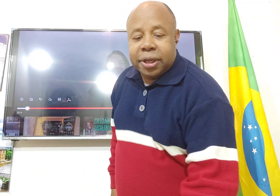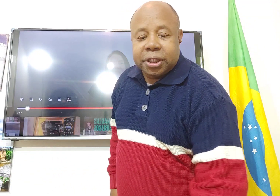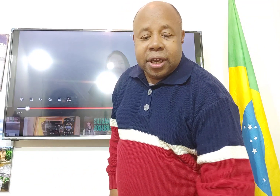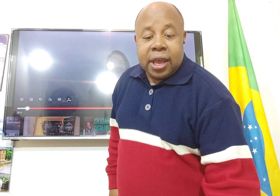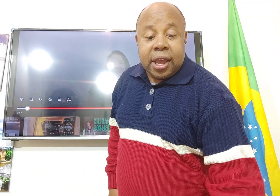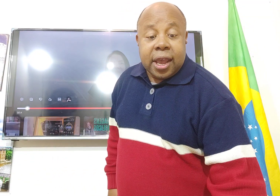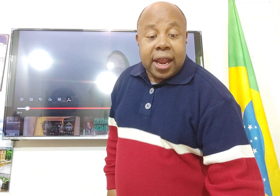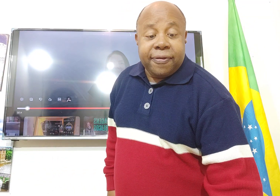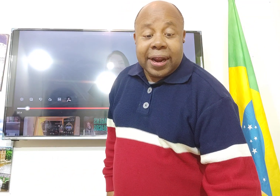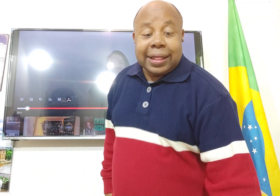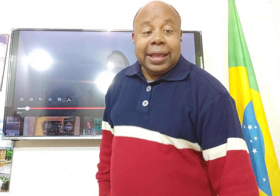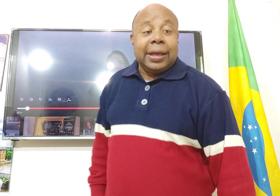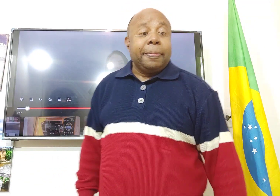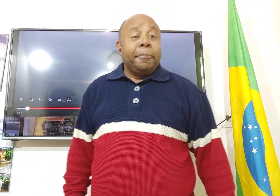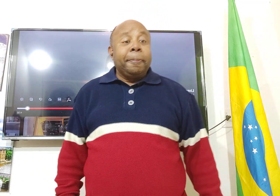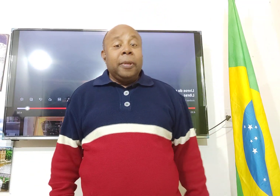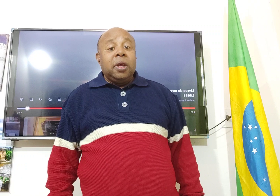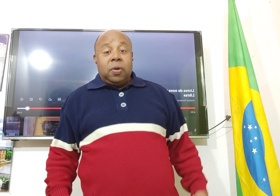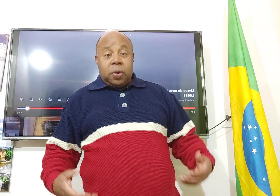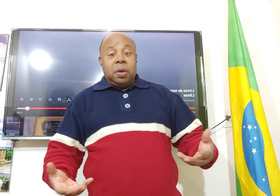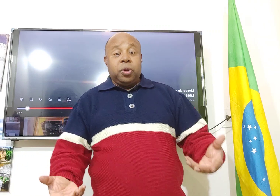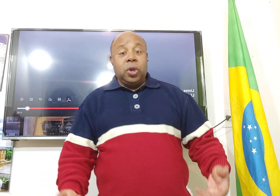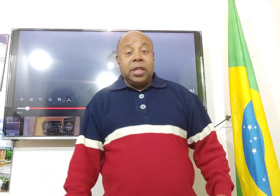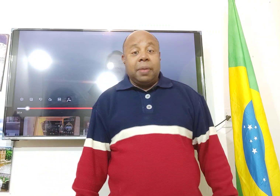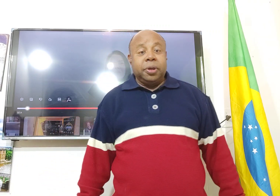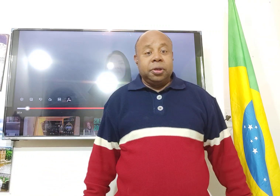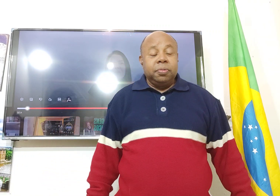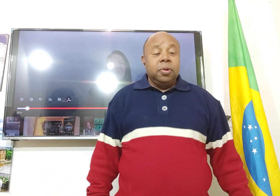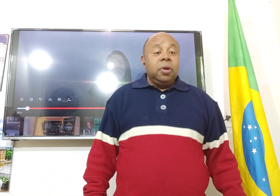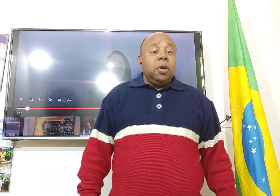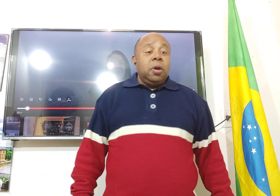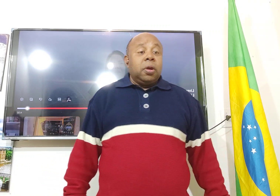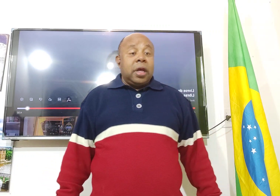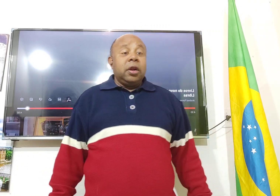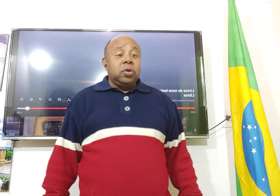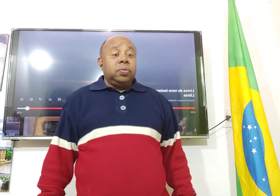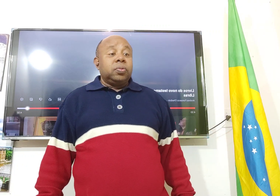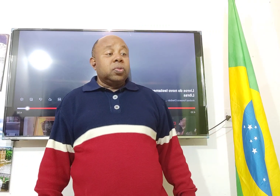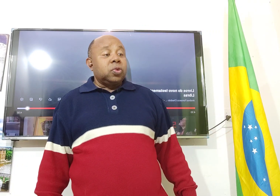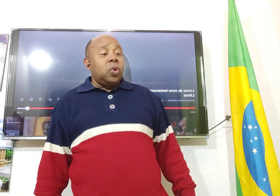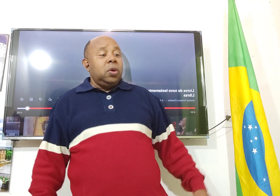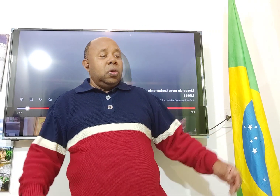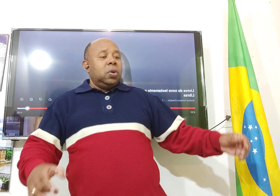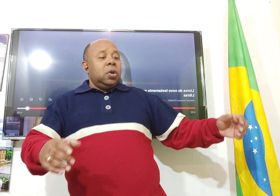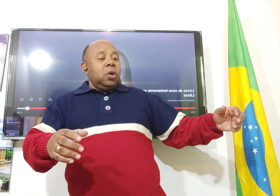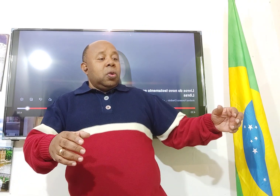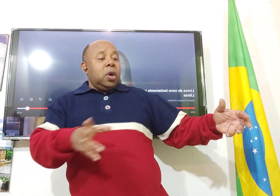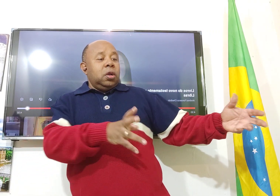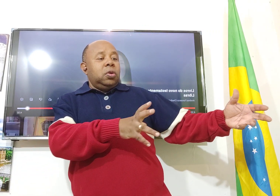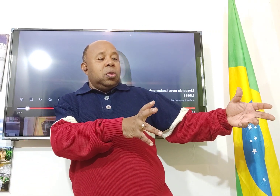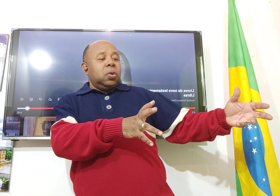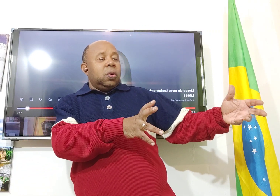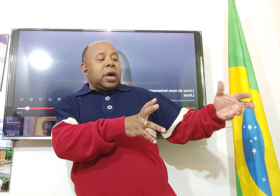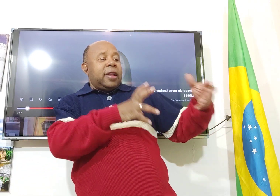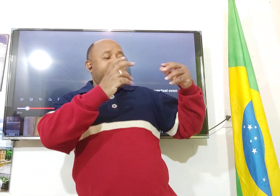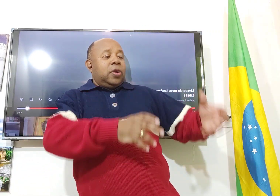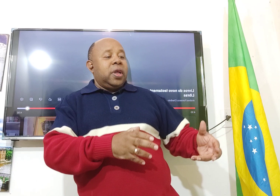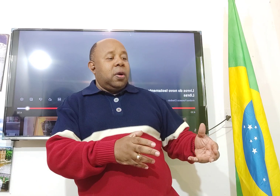intérprete, ele fala assim, por exemplo, eu sou intérprete, certo? Quando o cara fala um